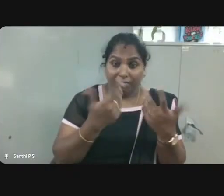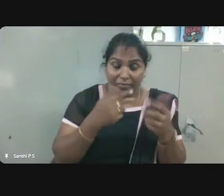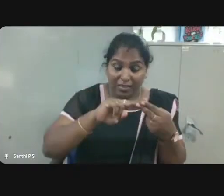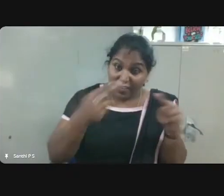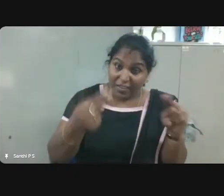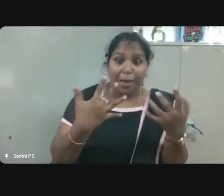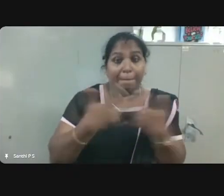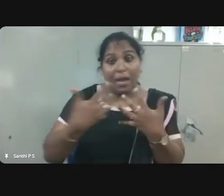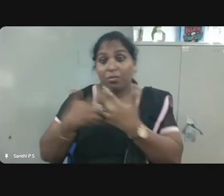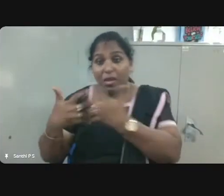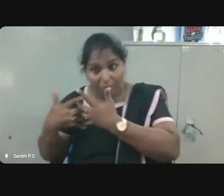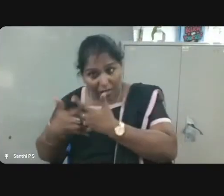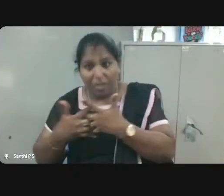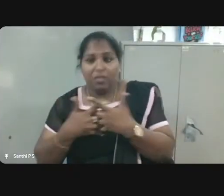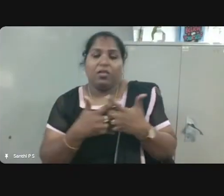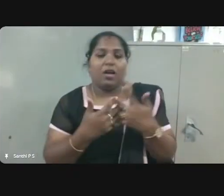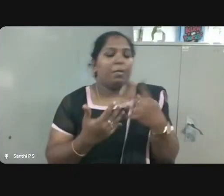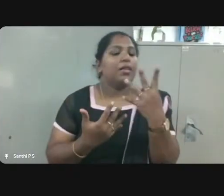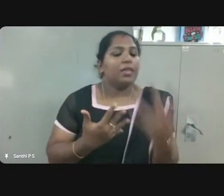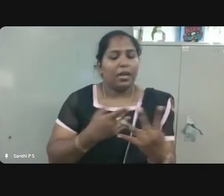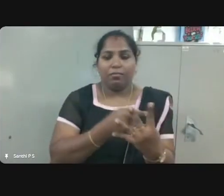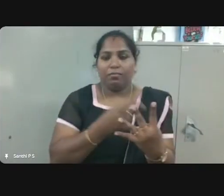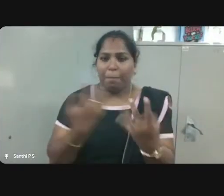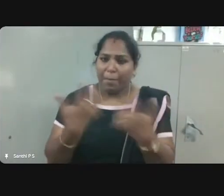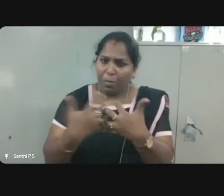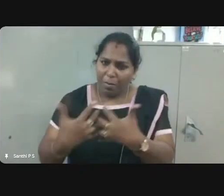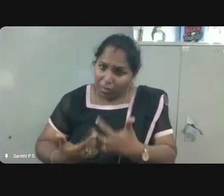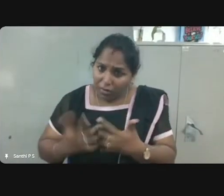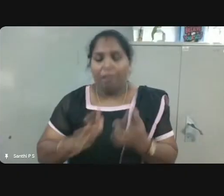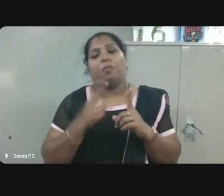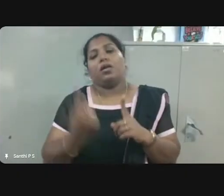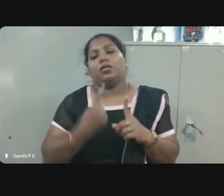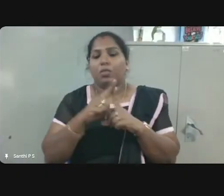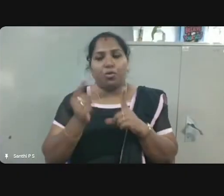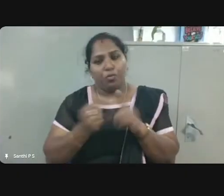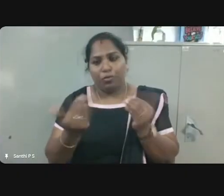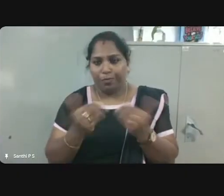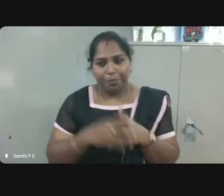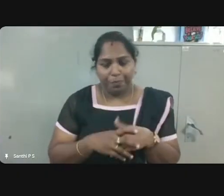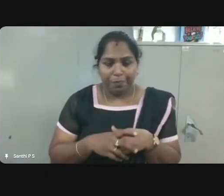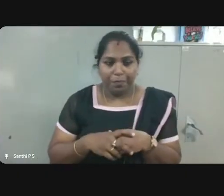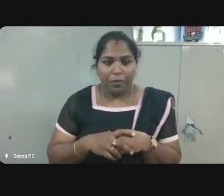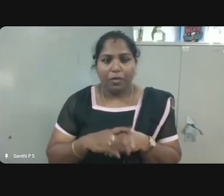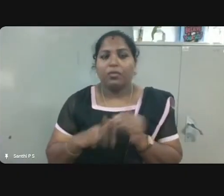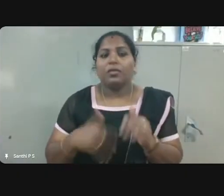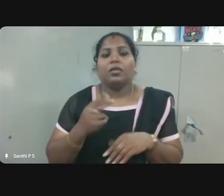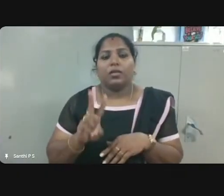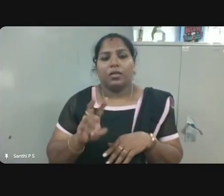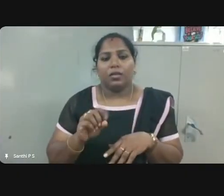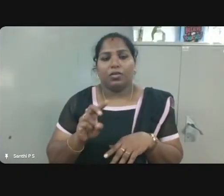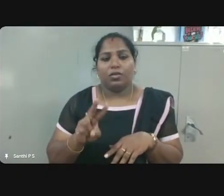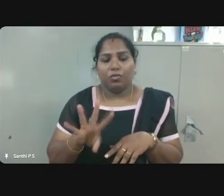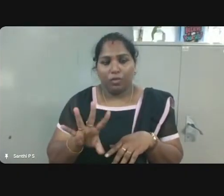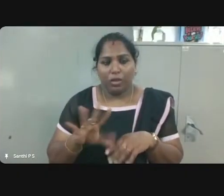അങ്ങനെയുള്ള കറക്റ്റ് അവിടെ കേടുണ്ടെങ്കിൽ മാത്രമേ ഈ ജീൻ തെറാപ്പി കൊണ്ട് ഗുണമുള്ളൂ. അത് കഴിഞ്ഞിട്ട് 2023